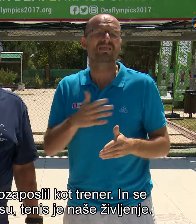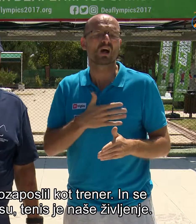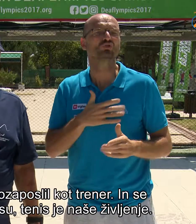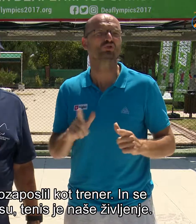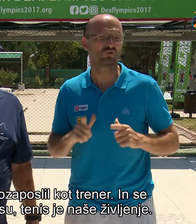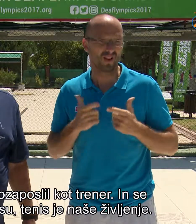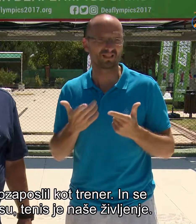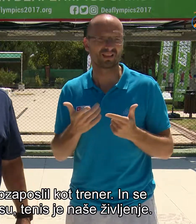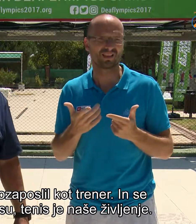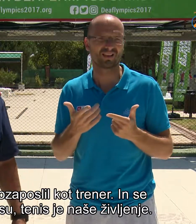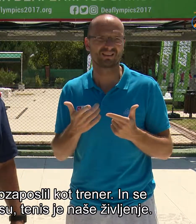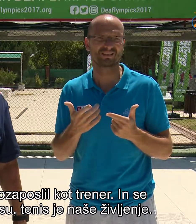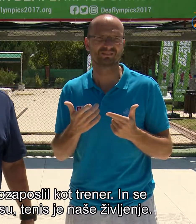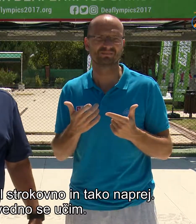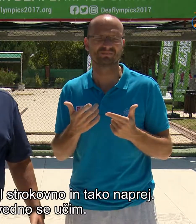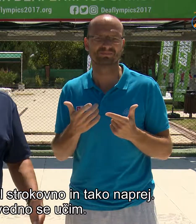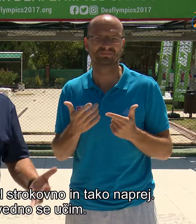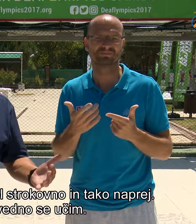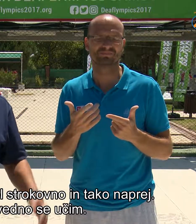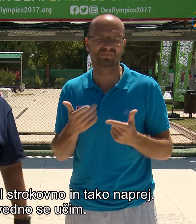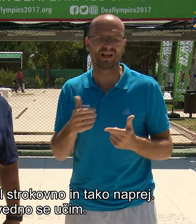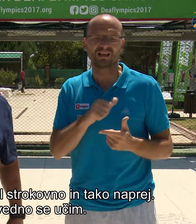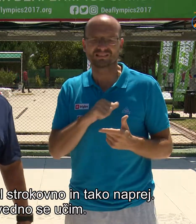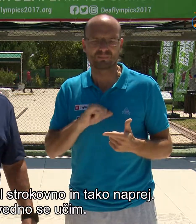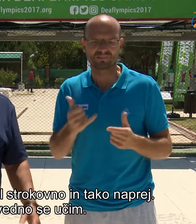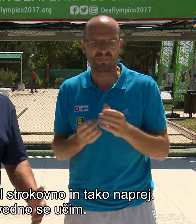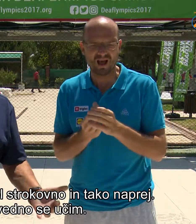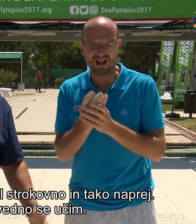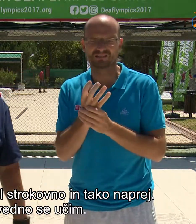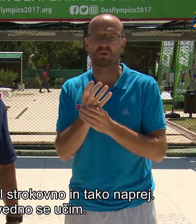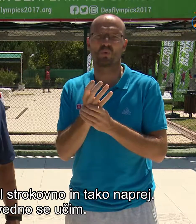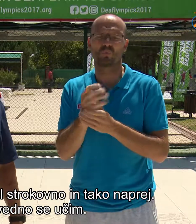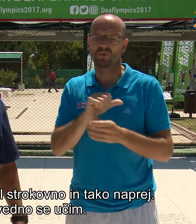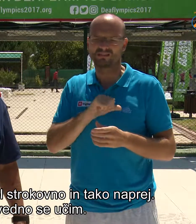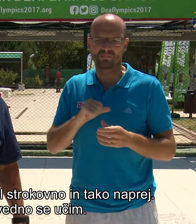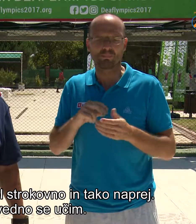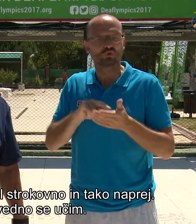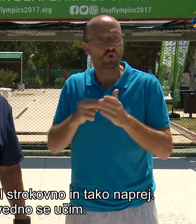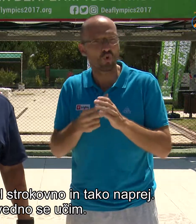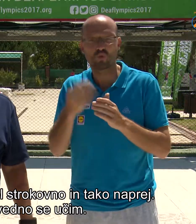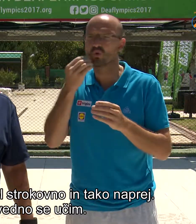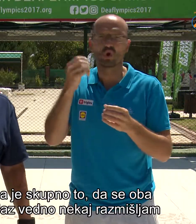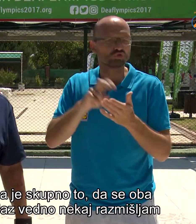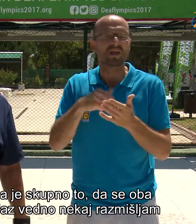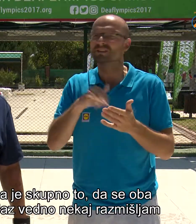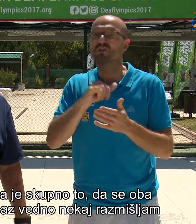življenje in sam sem rasel strokovno in tako naprej, še vedno se učim.